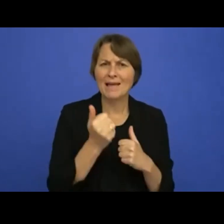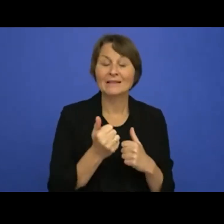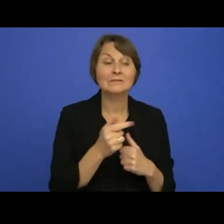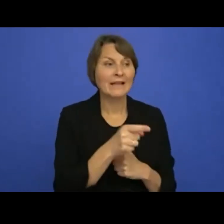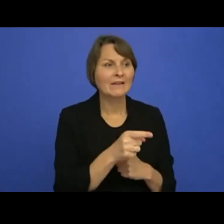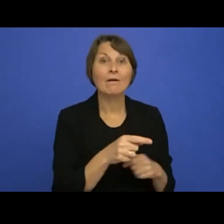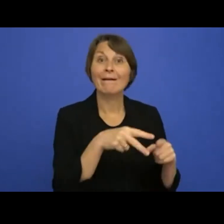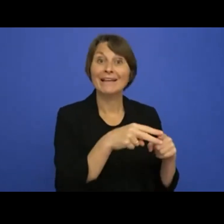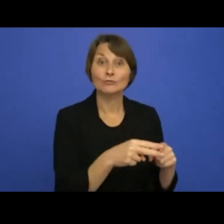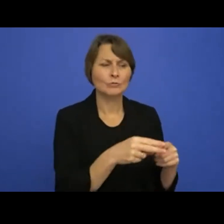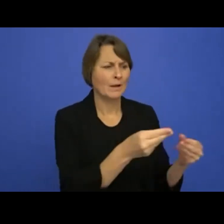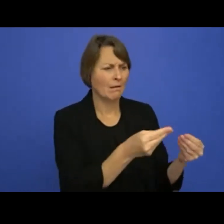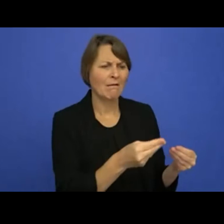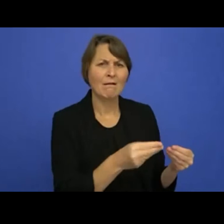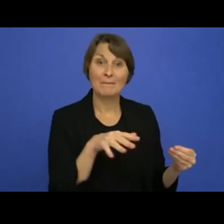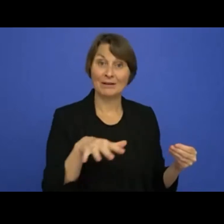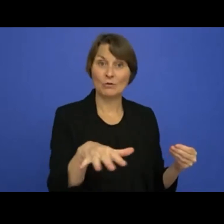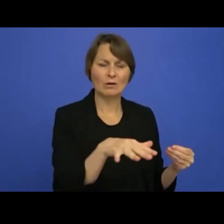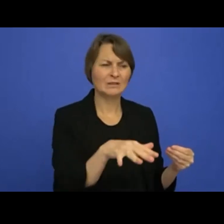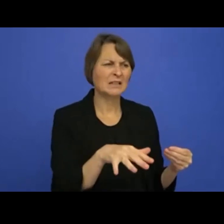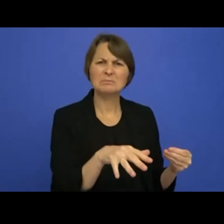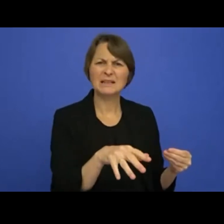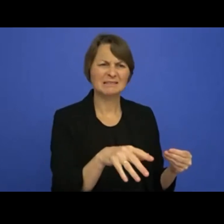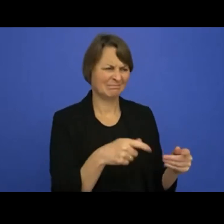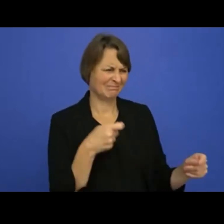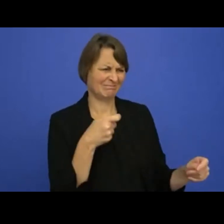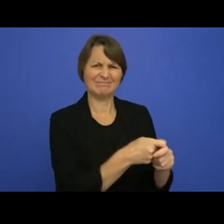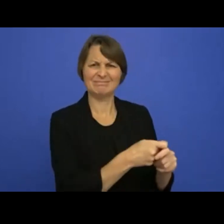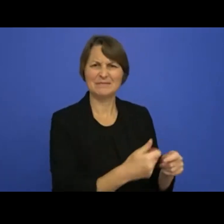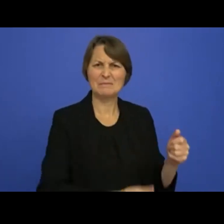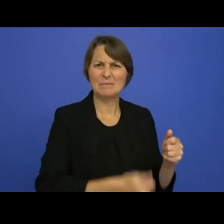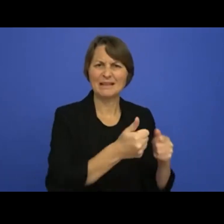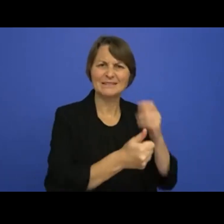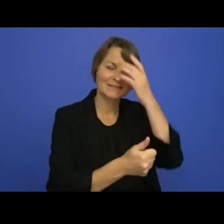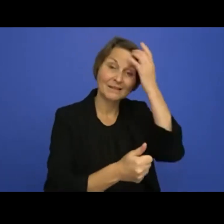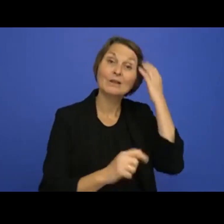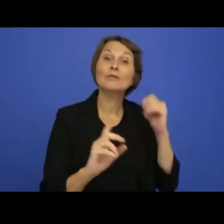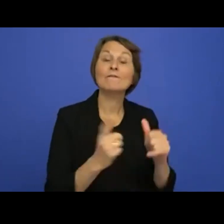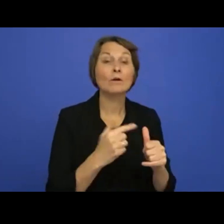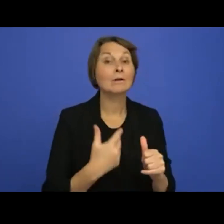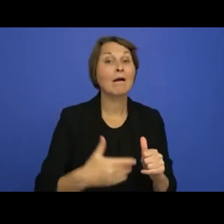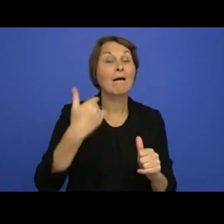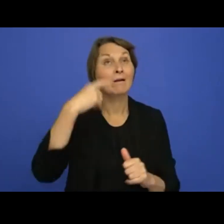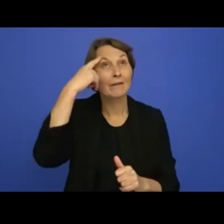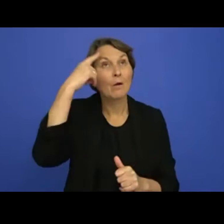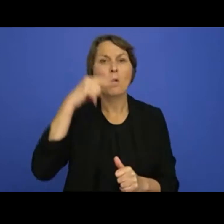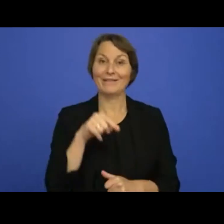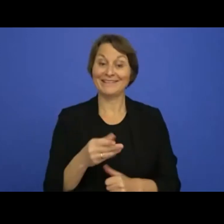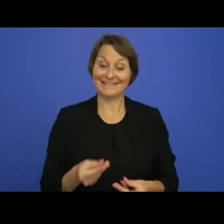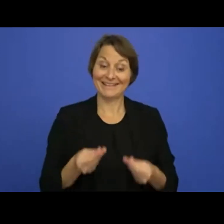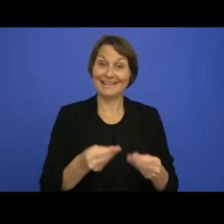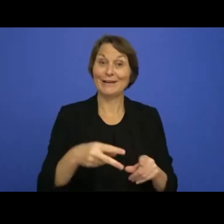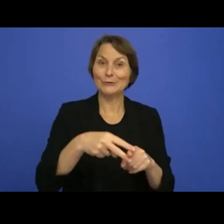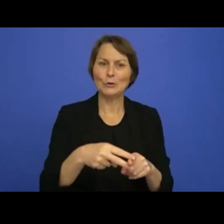de l'adaptation nécessaire lorsqu'un instrument est utilisé dans un contexte qui est différent de celui dans lequel il a été